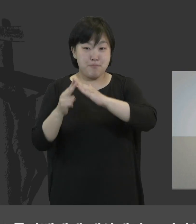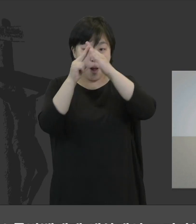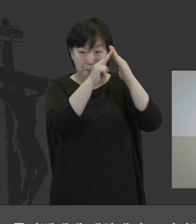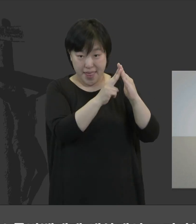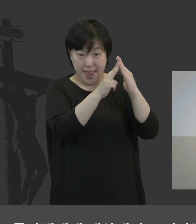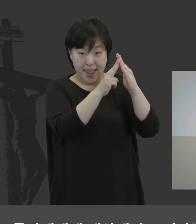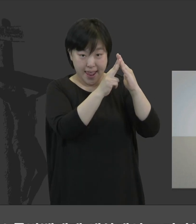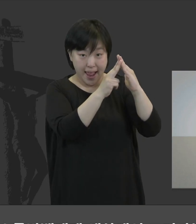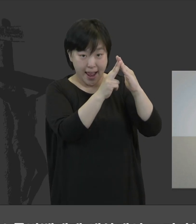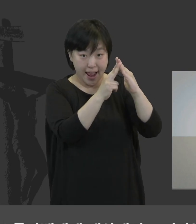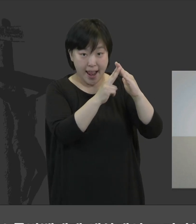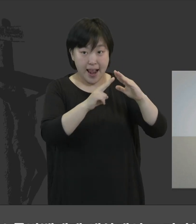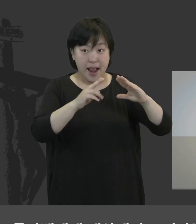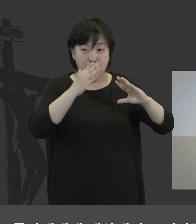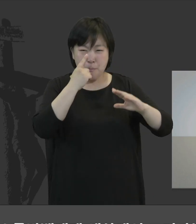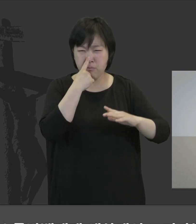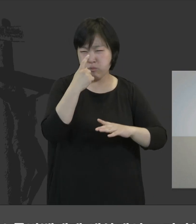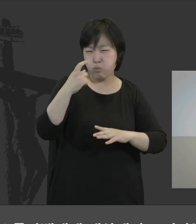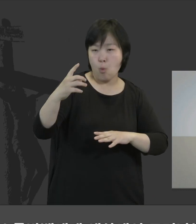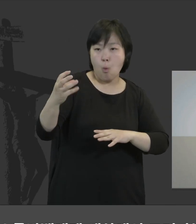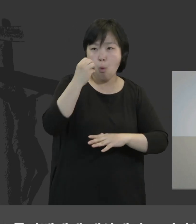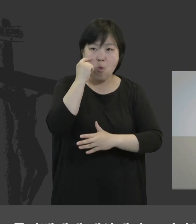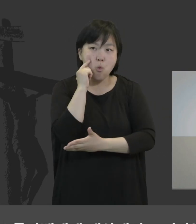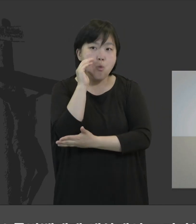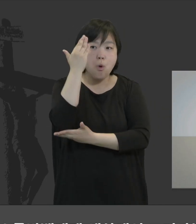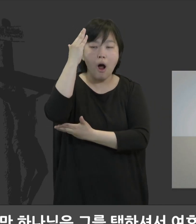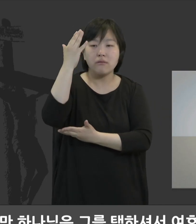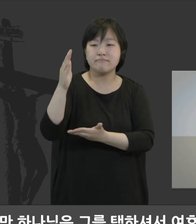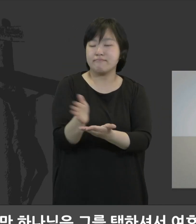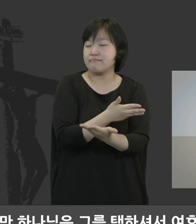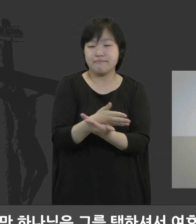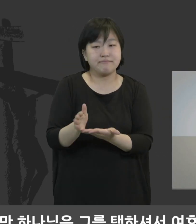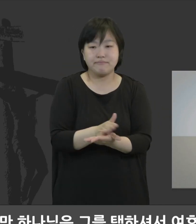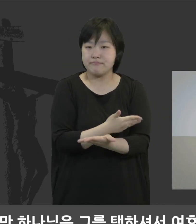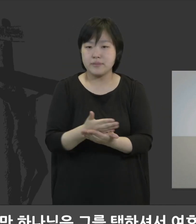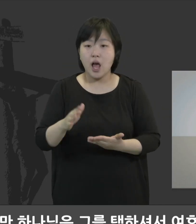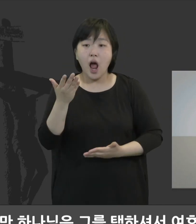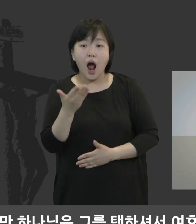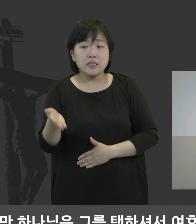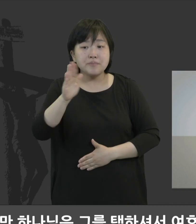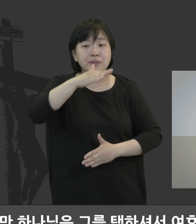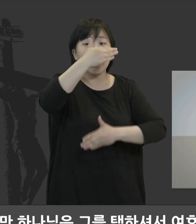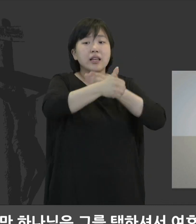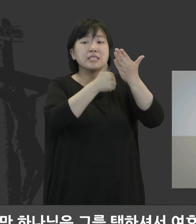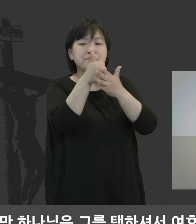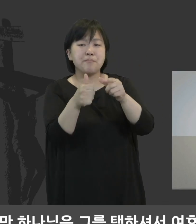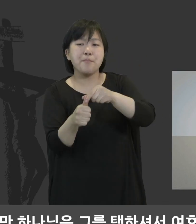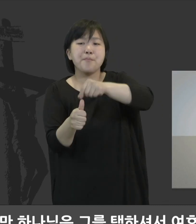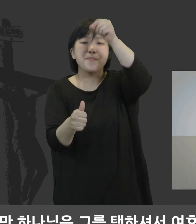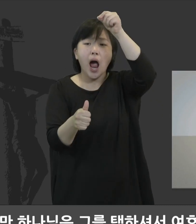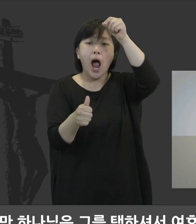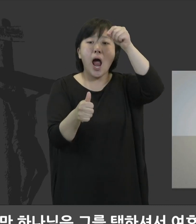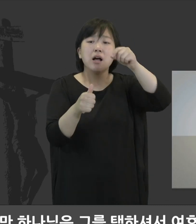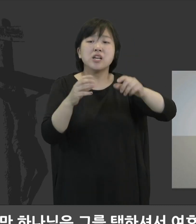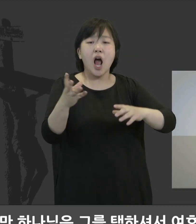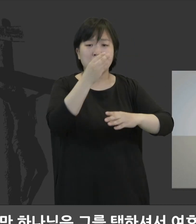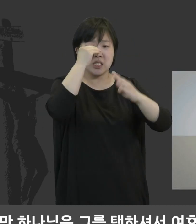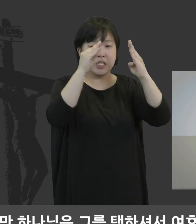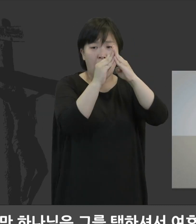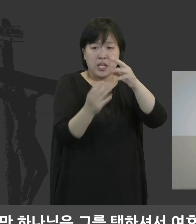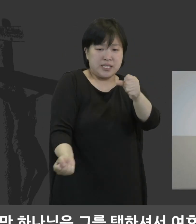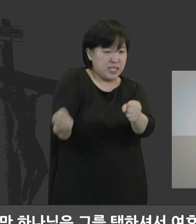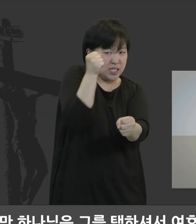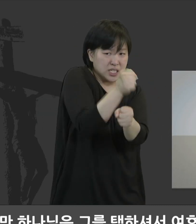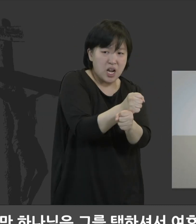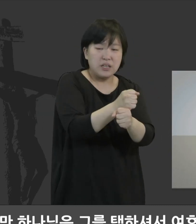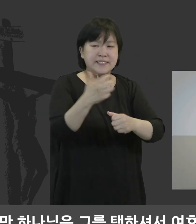스룹바벨에게 세상에서 드러나는 영광은 없었습니다. 하지만 하나님은 그를 택하셔서 여호와의 집을 다시 지으라는